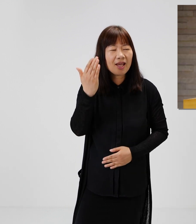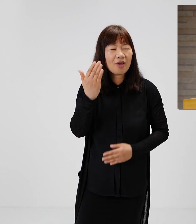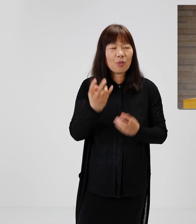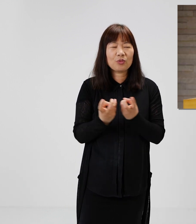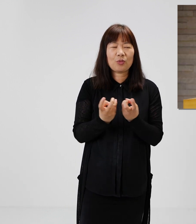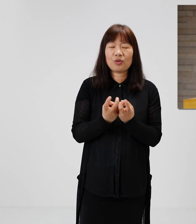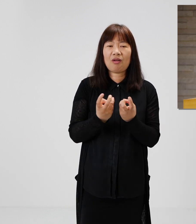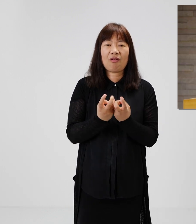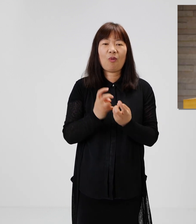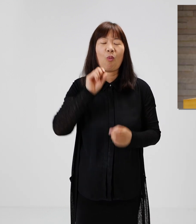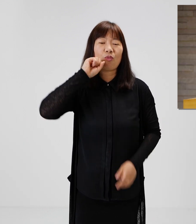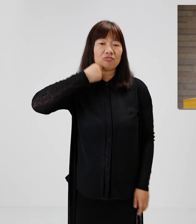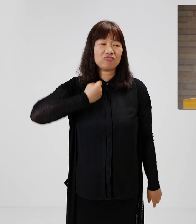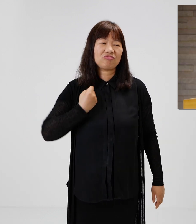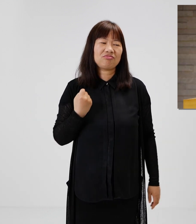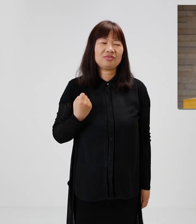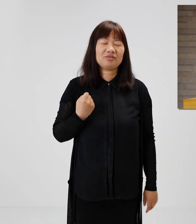아니고서야.